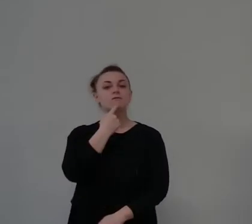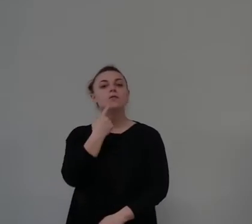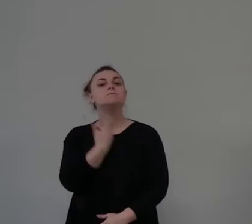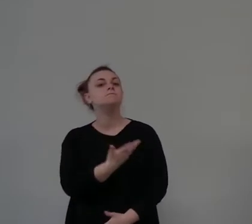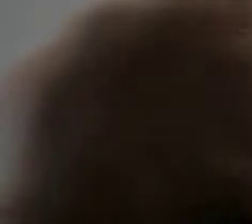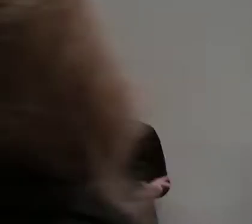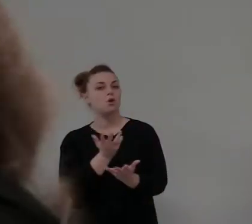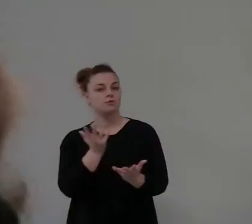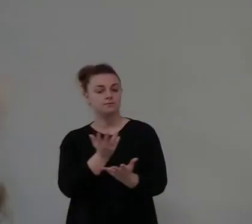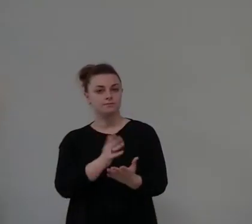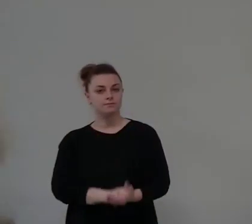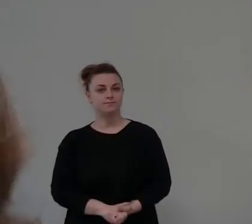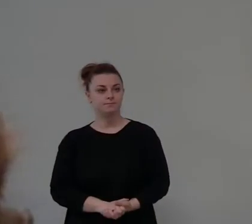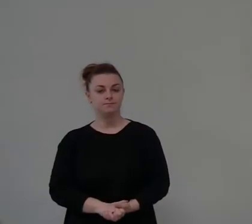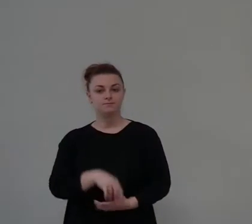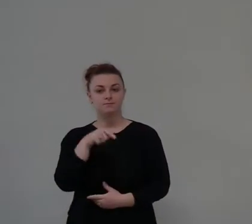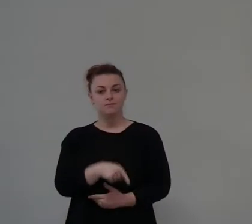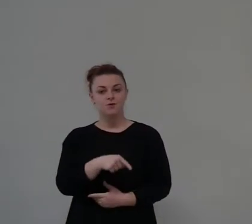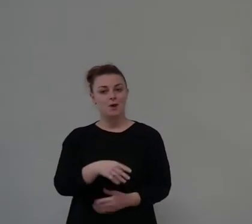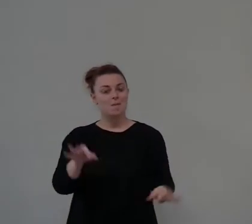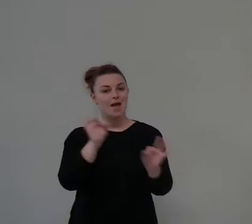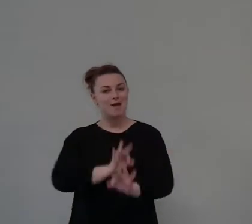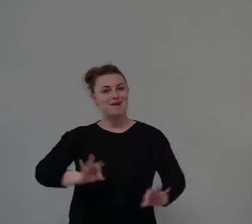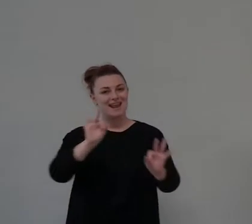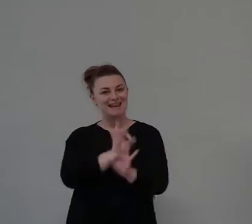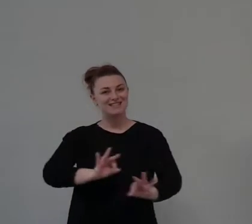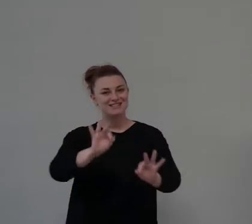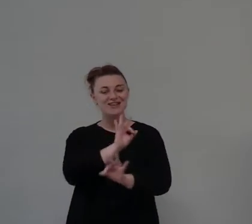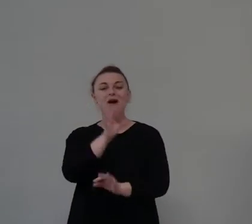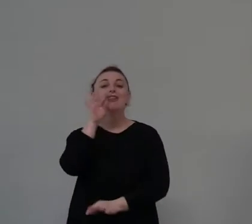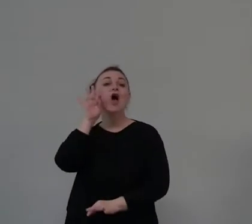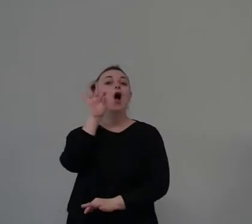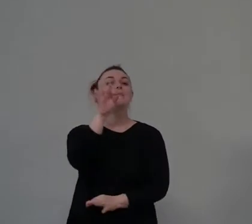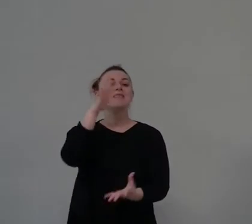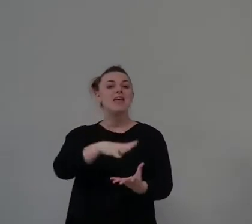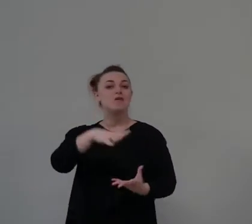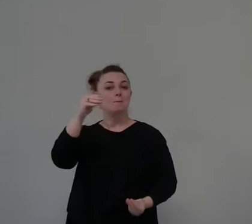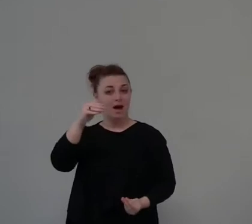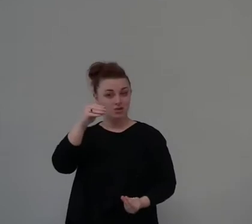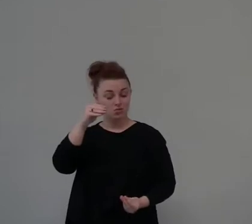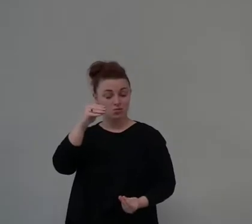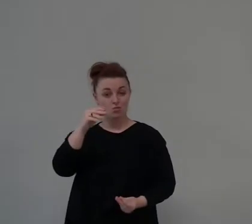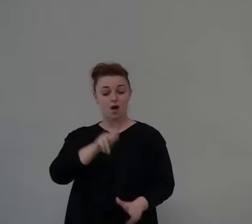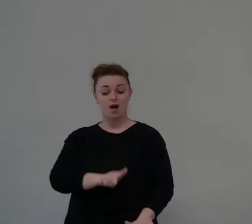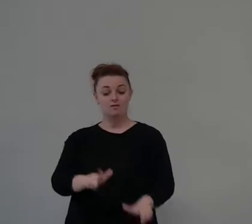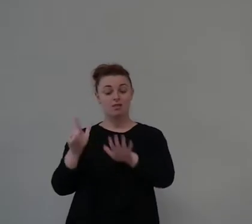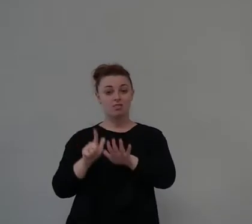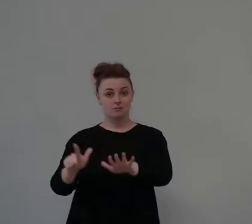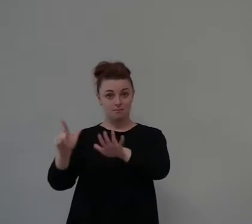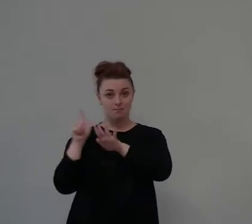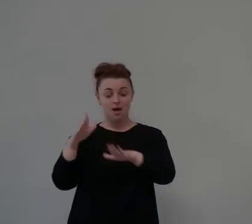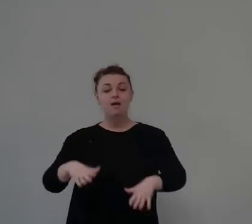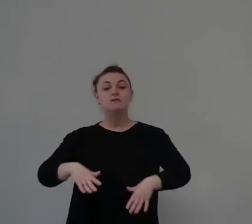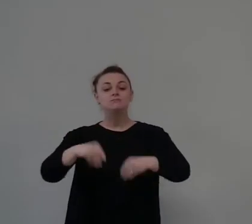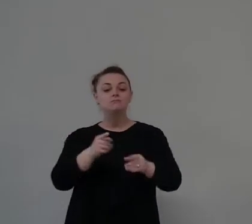Volevo dire che siamo in preparazione per la Pasqua. Due settimane fa abbiamo iniziato questa